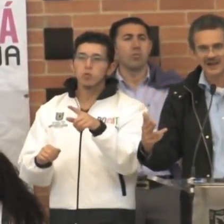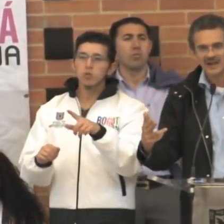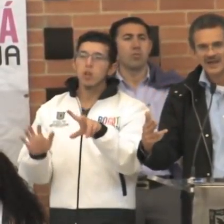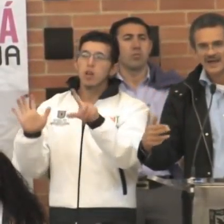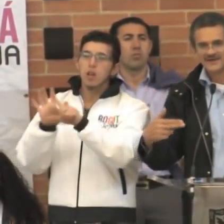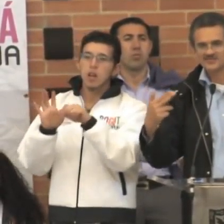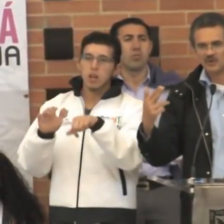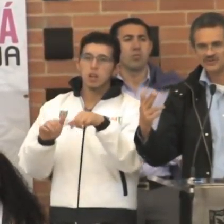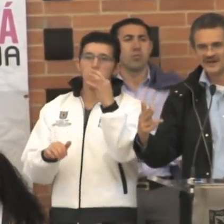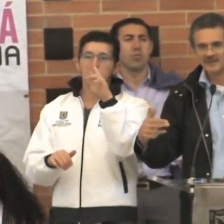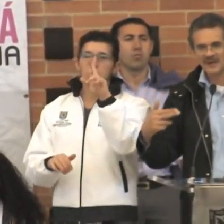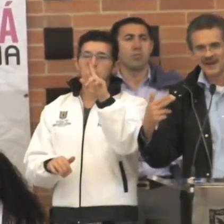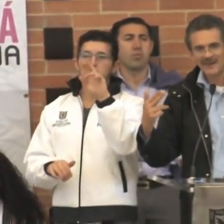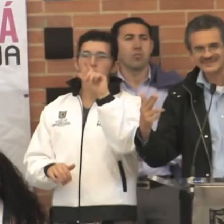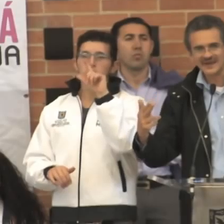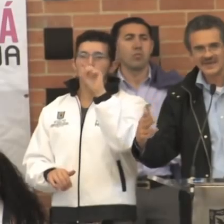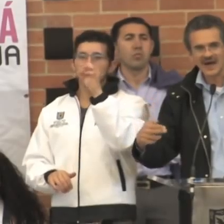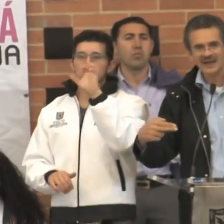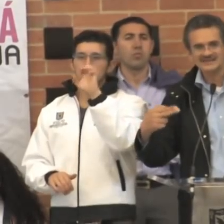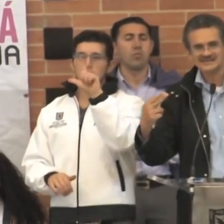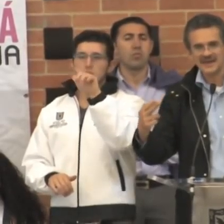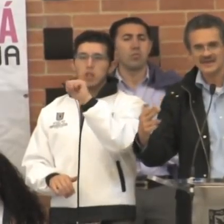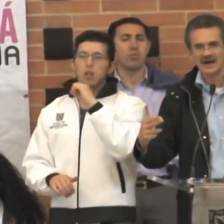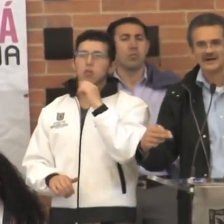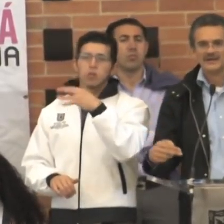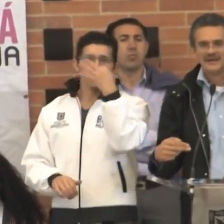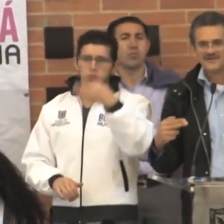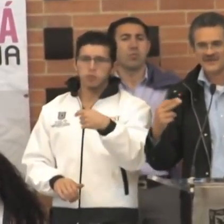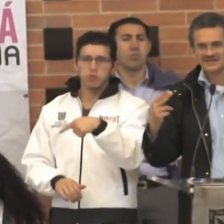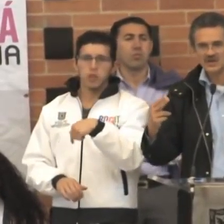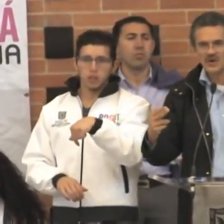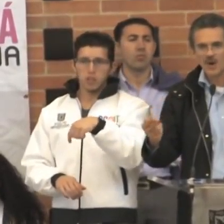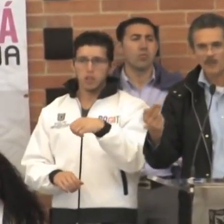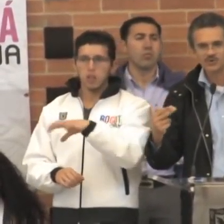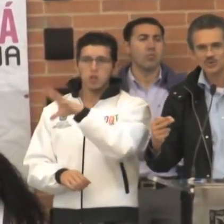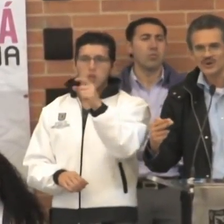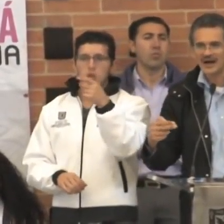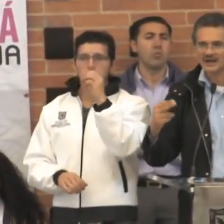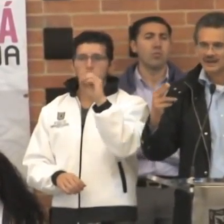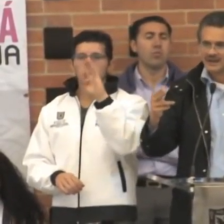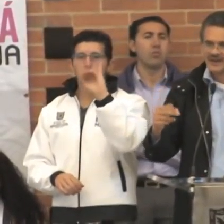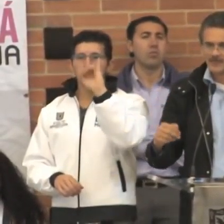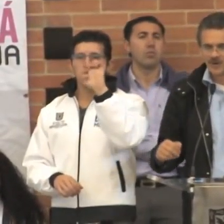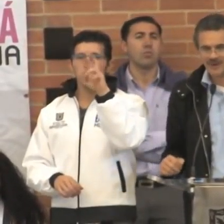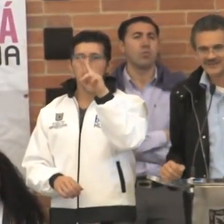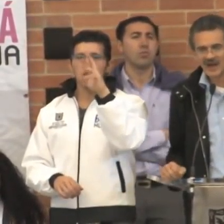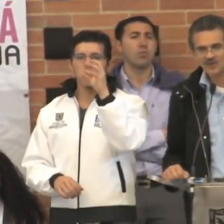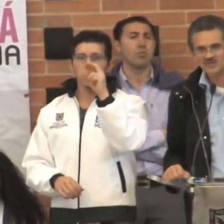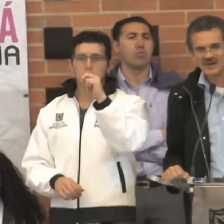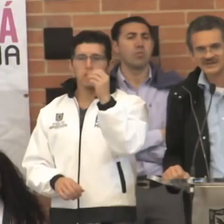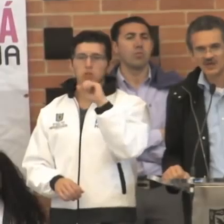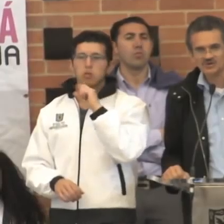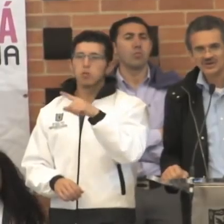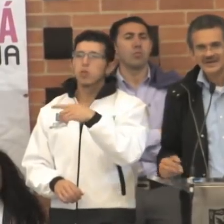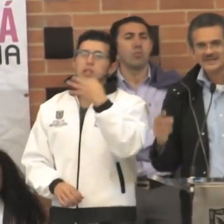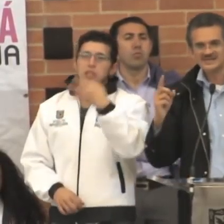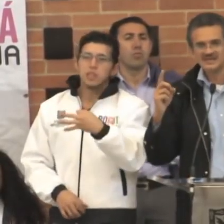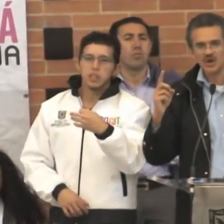nacional responder de manera material, seria, efectiva, oportuna en la problemática de los